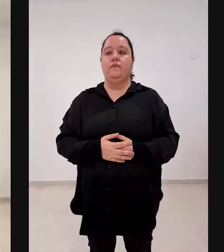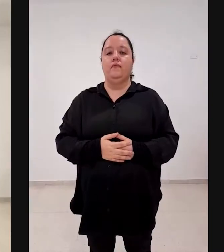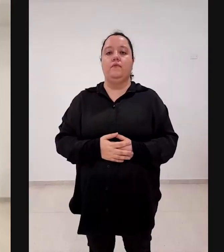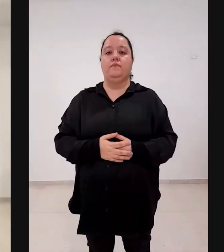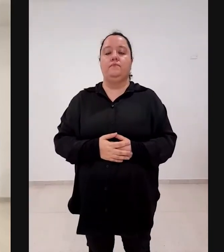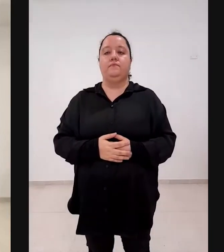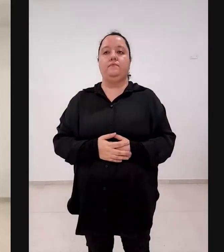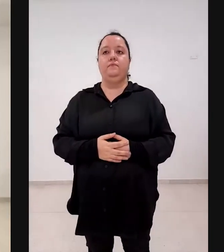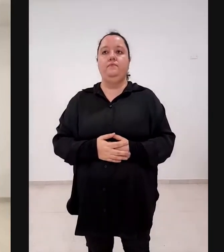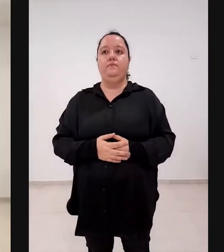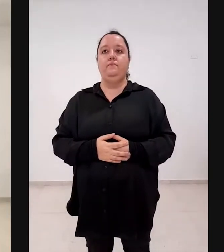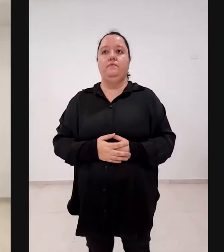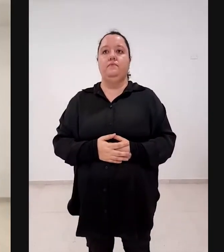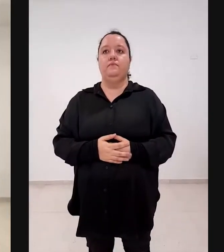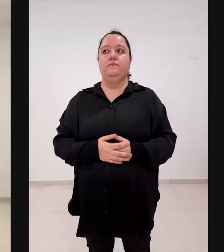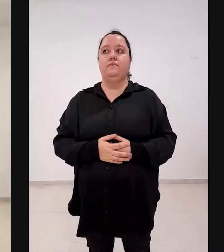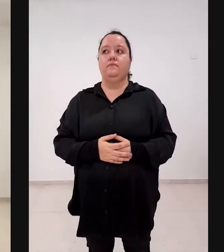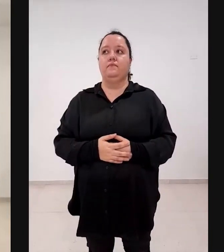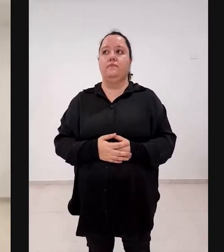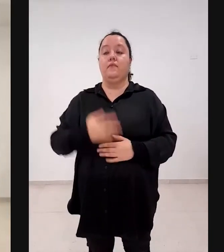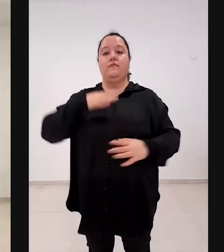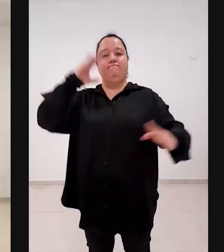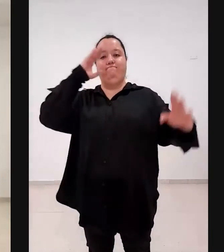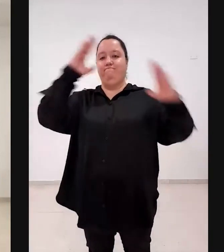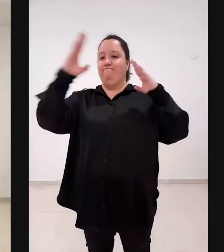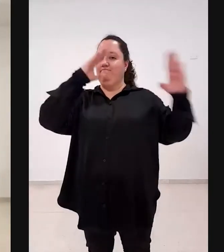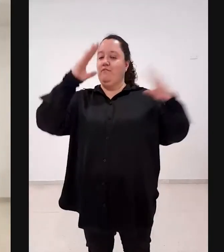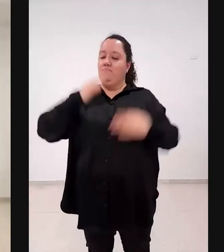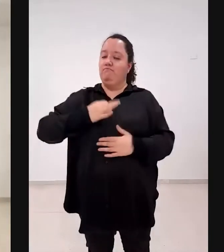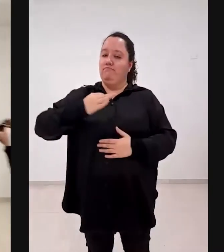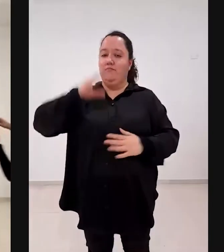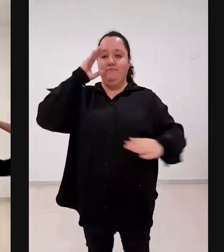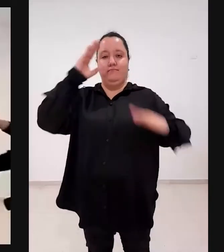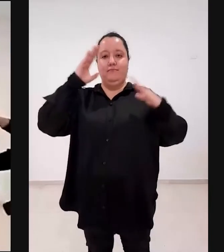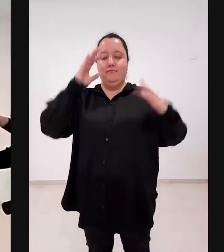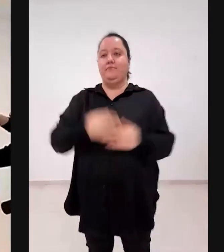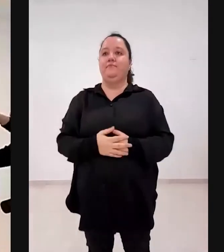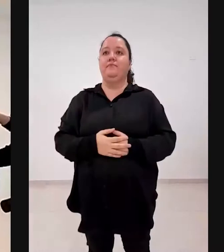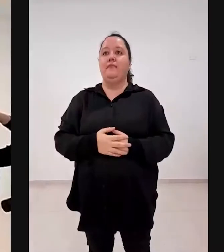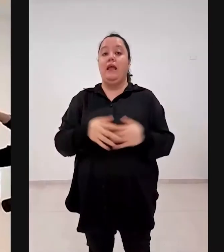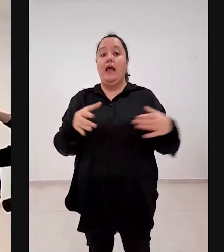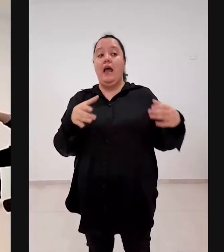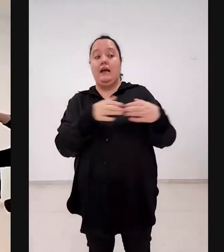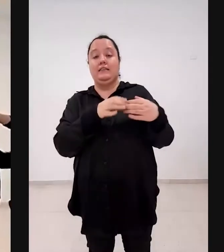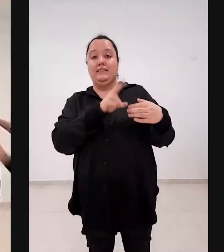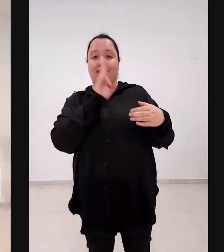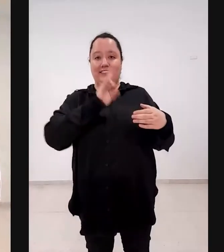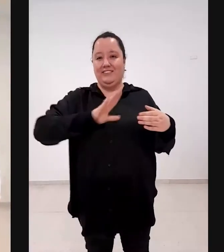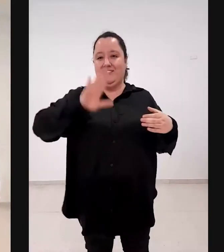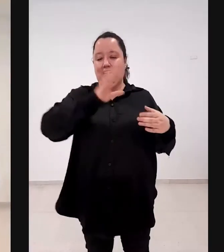un saludo cordial para el director de la gente